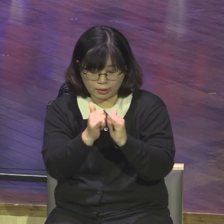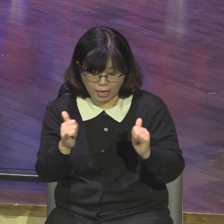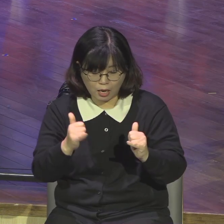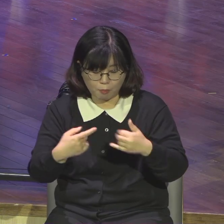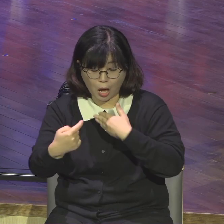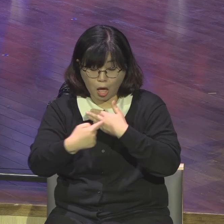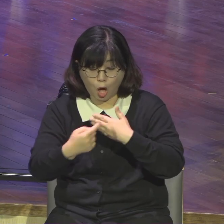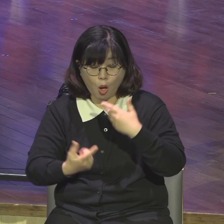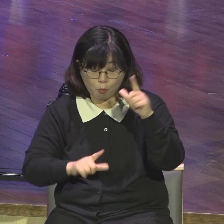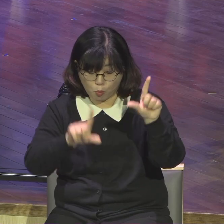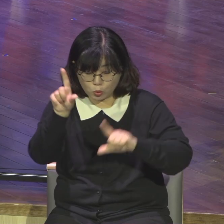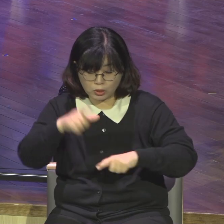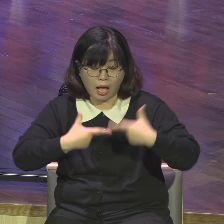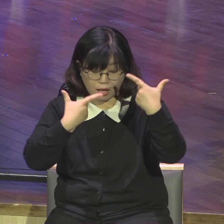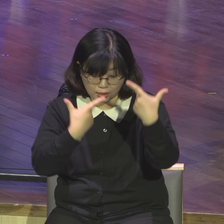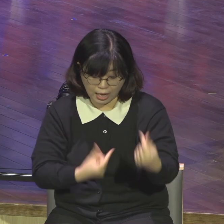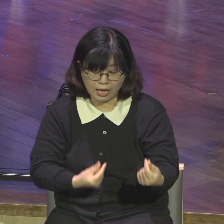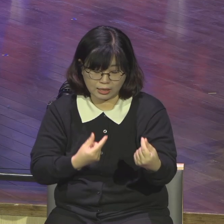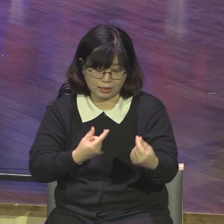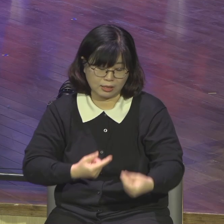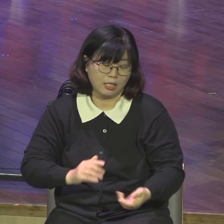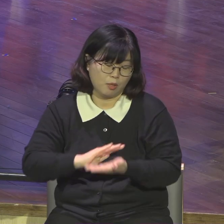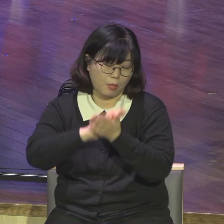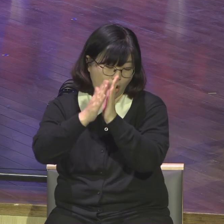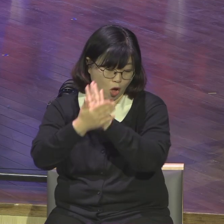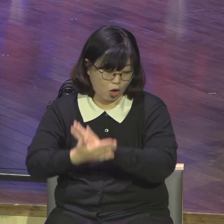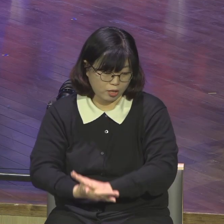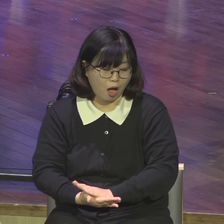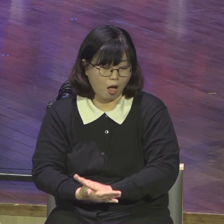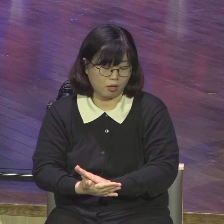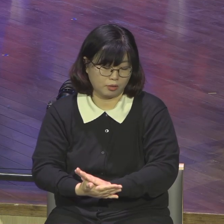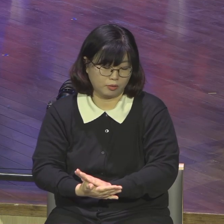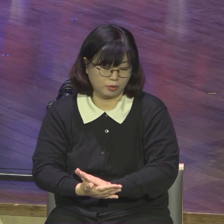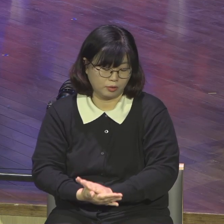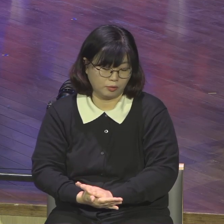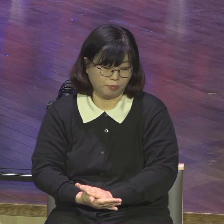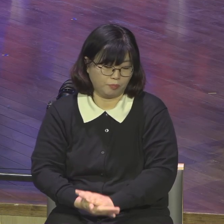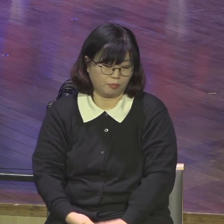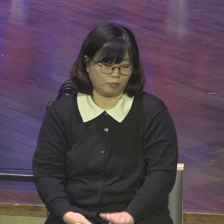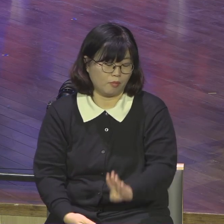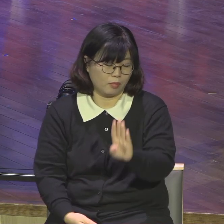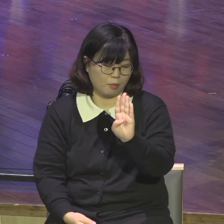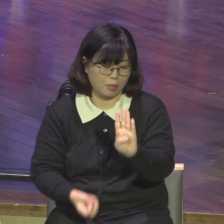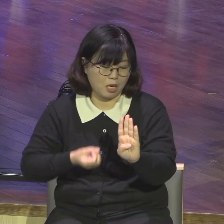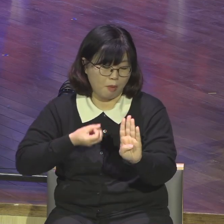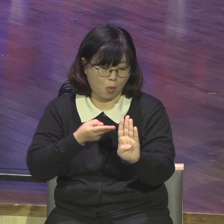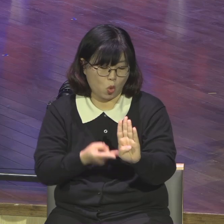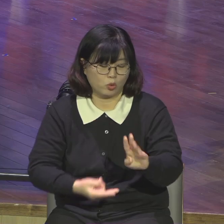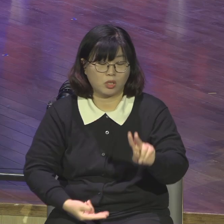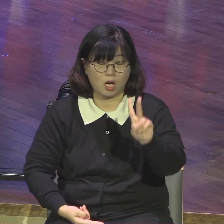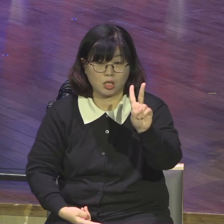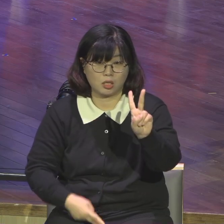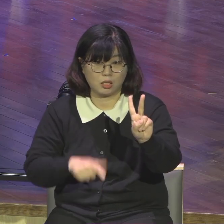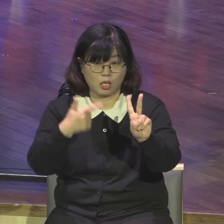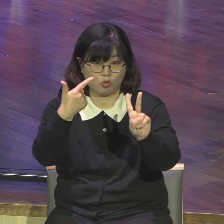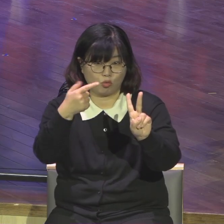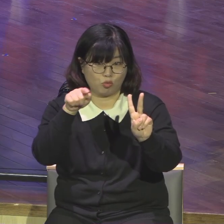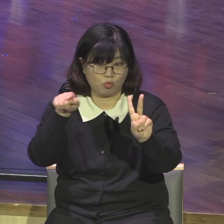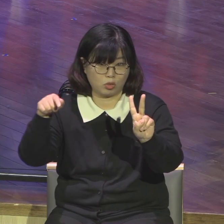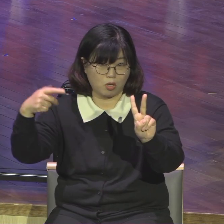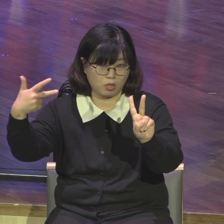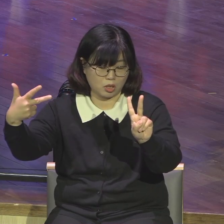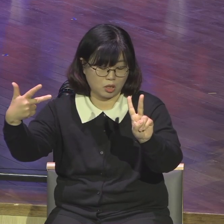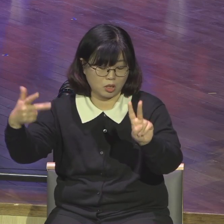가지사 사람들과 같이 되셨고 빌립보서 2장 6절 7절